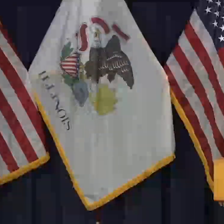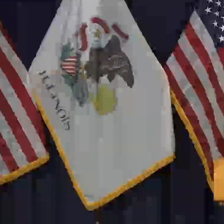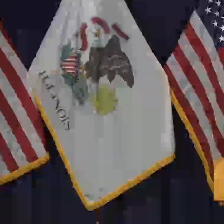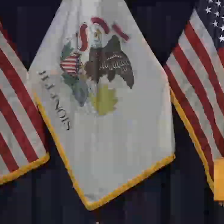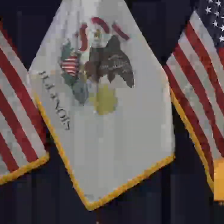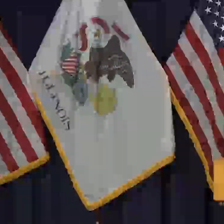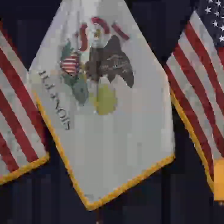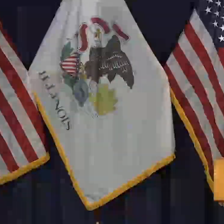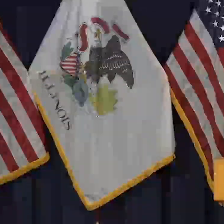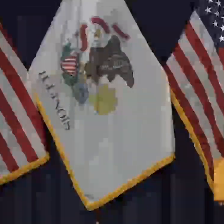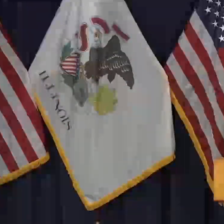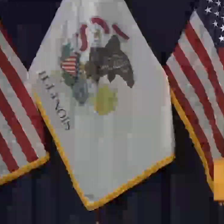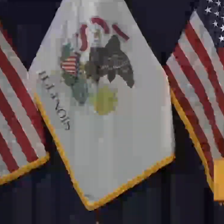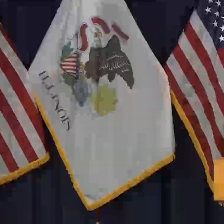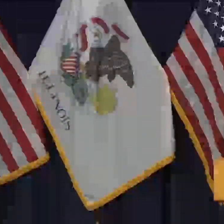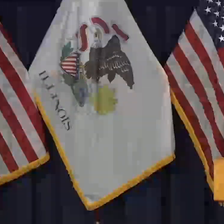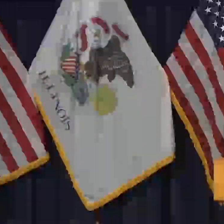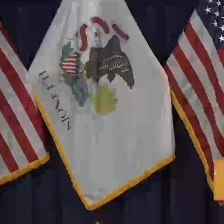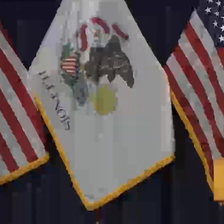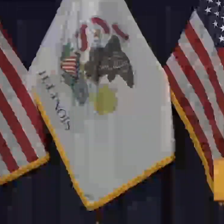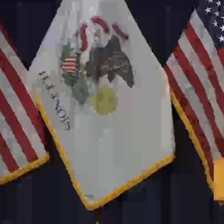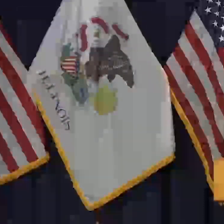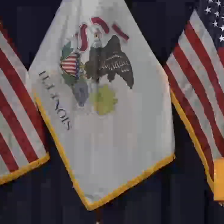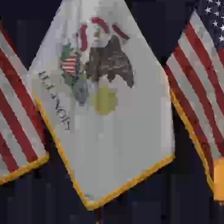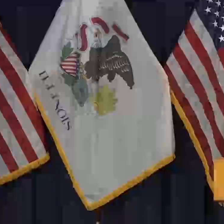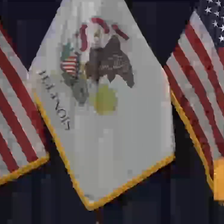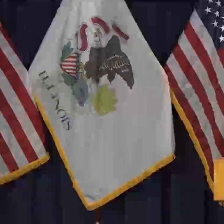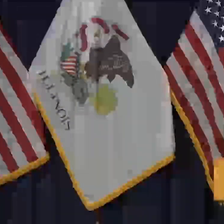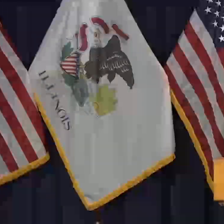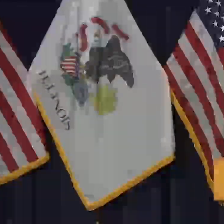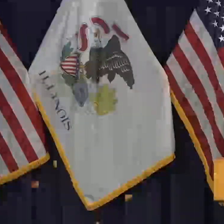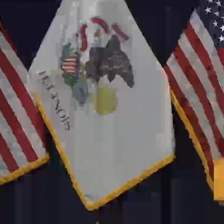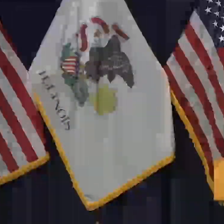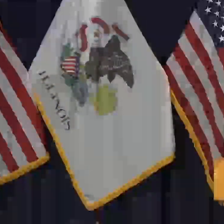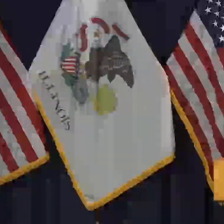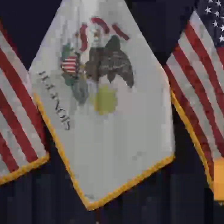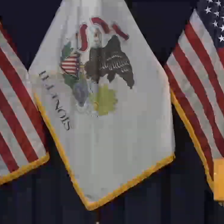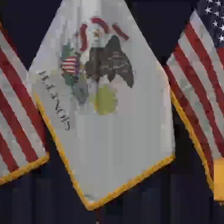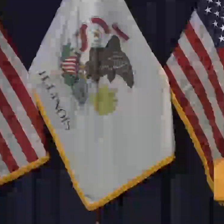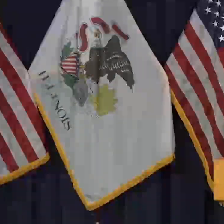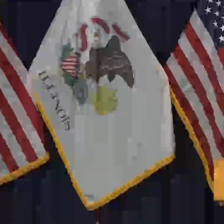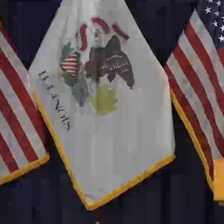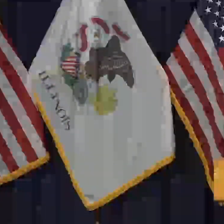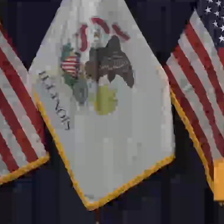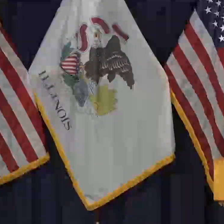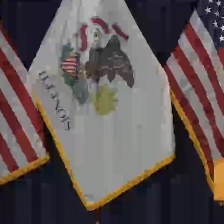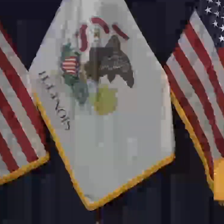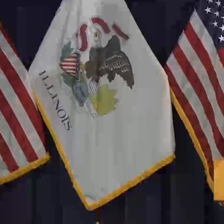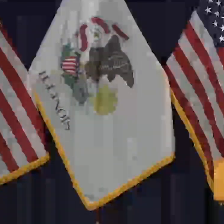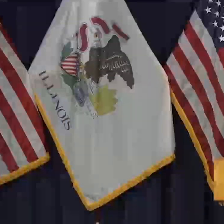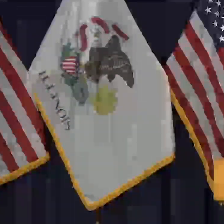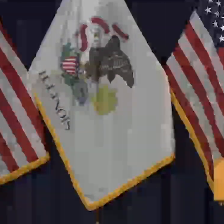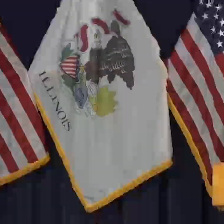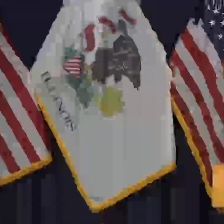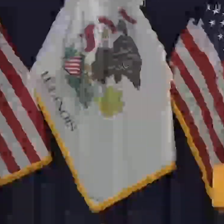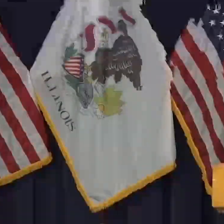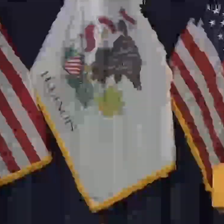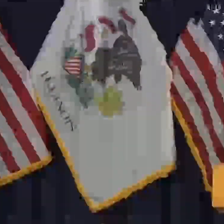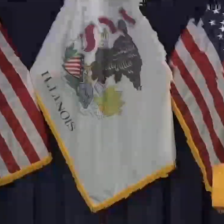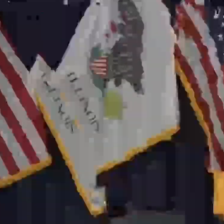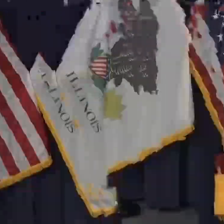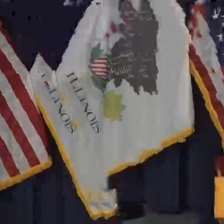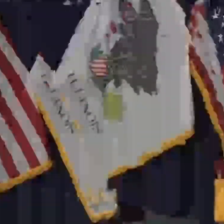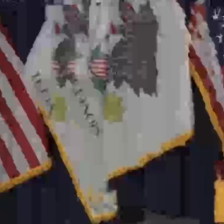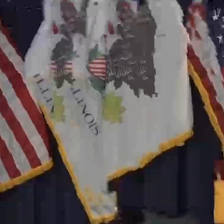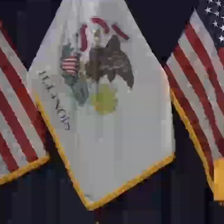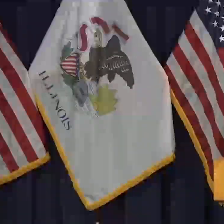color. Agradezco al gobernador Pritzker por hacer que las pruebas sean una prioridad en estas áreas por